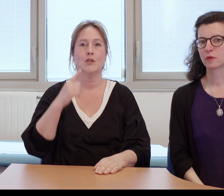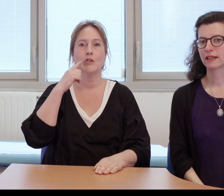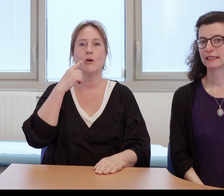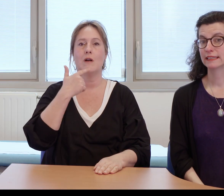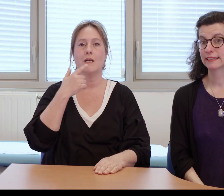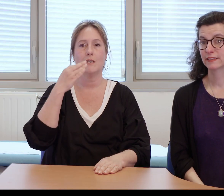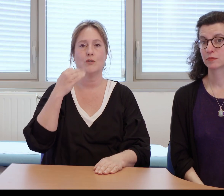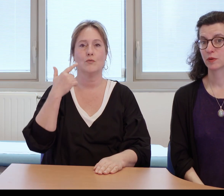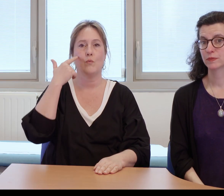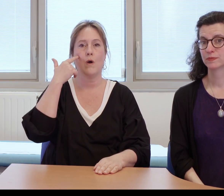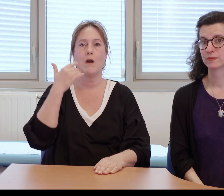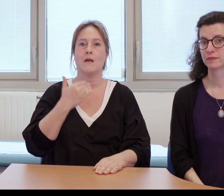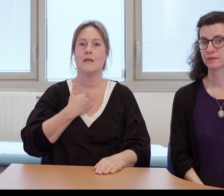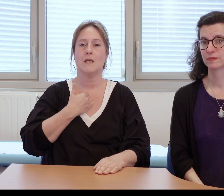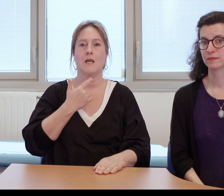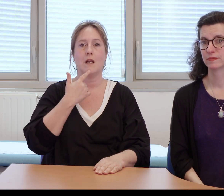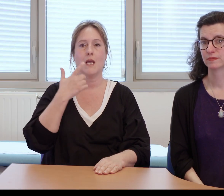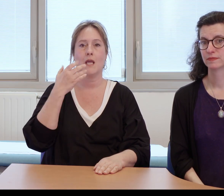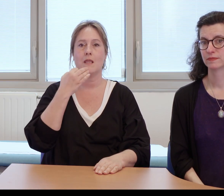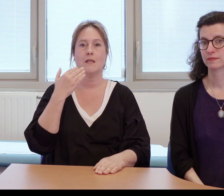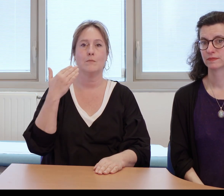Dans les soins et les traitements,